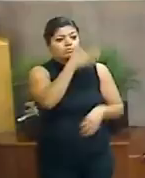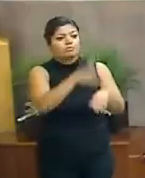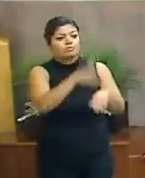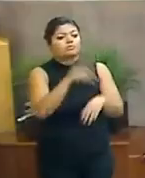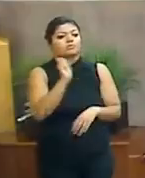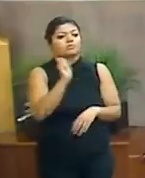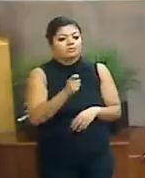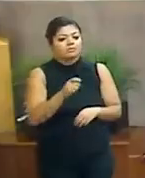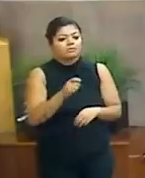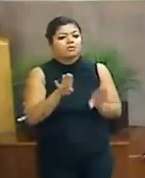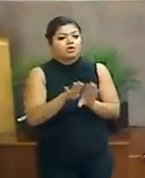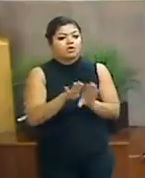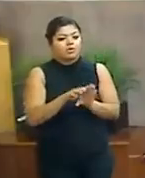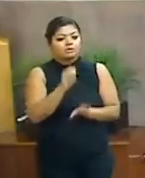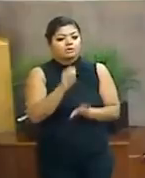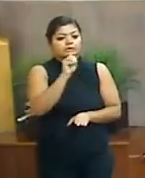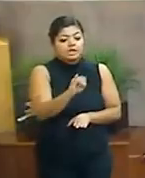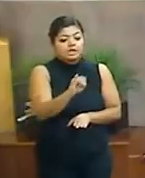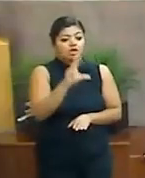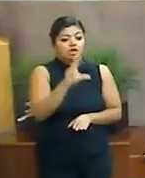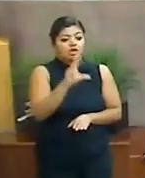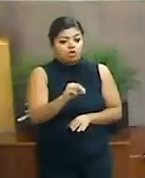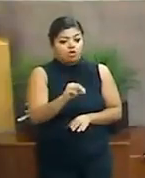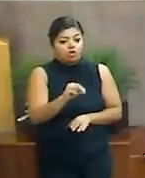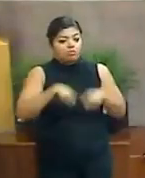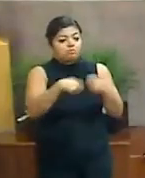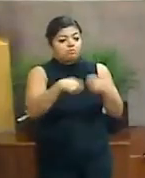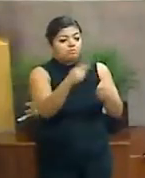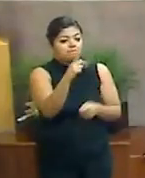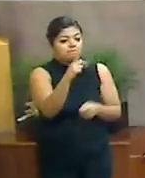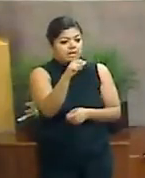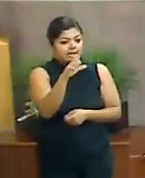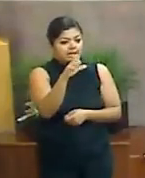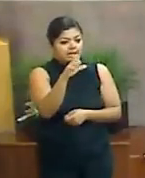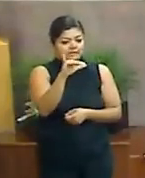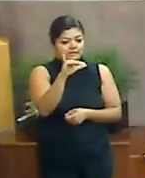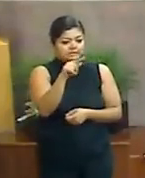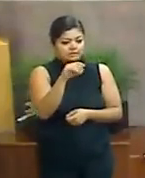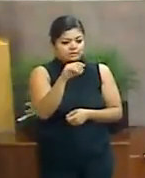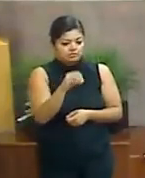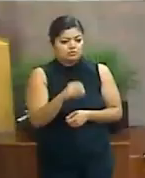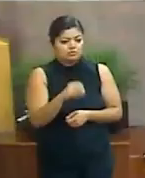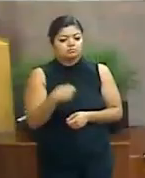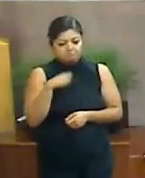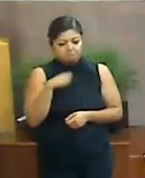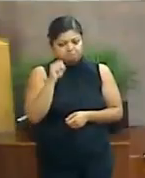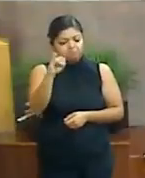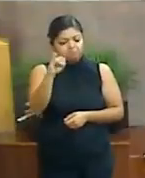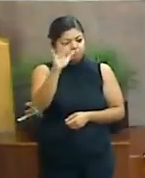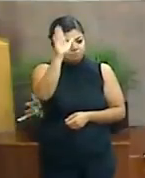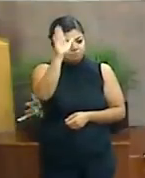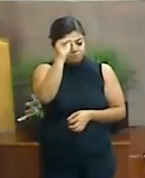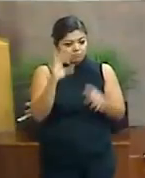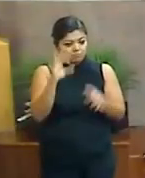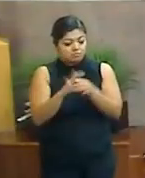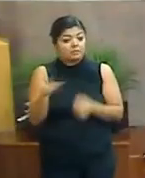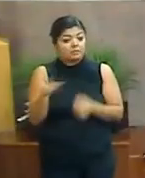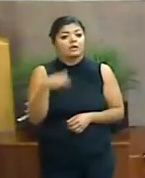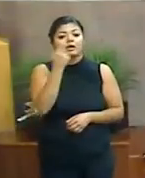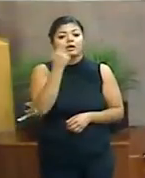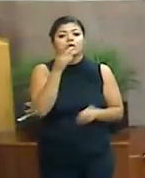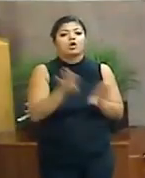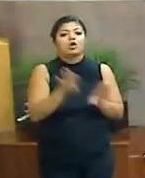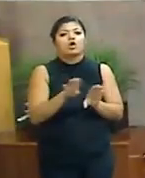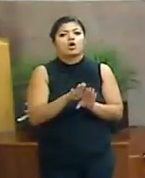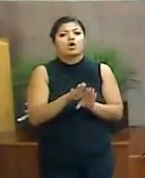procedencia o no del proceso prioritario de licencia que comparto la idea de que no es objeto del